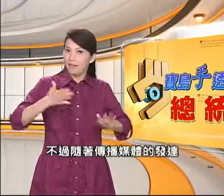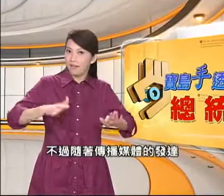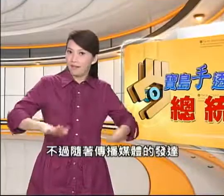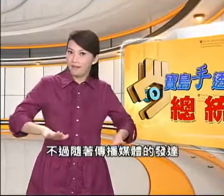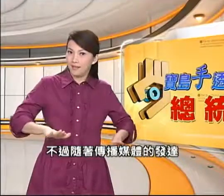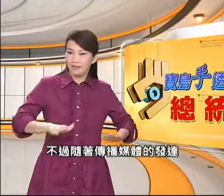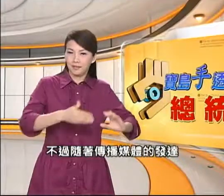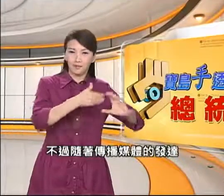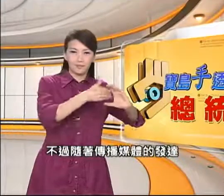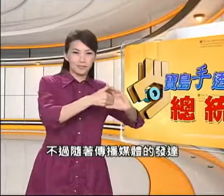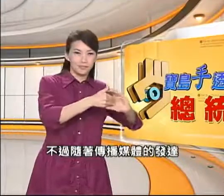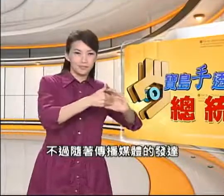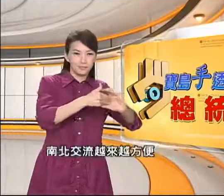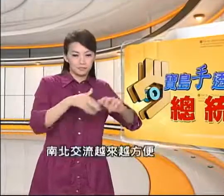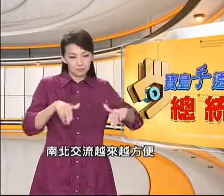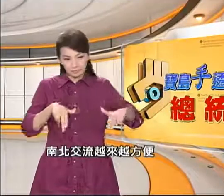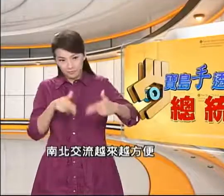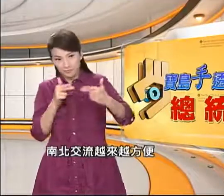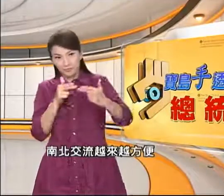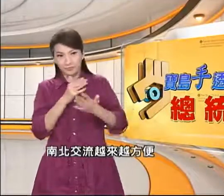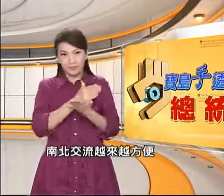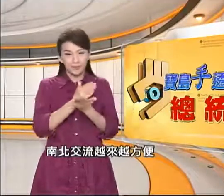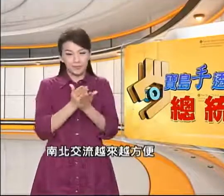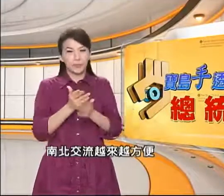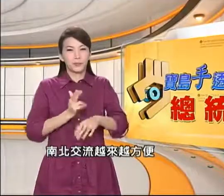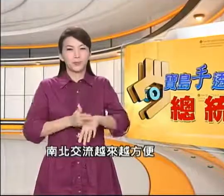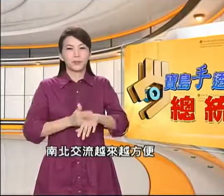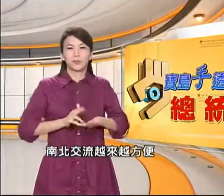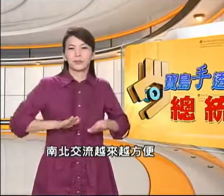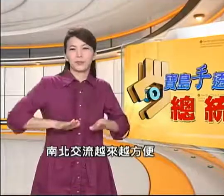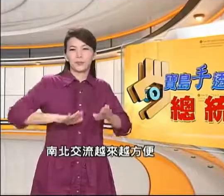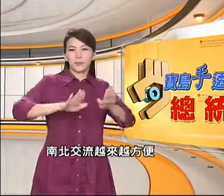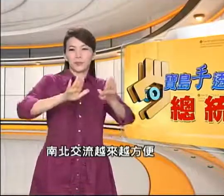的发达，南北交流是越来越方便了，